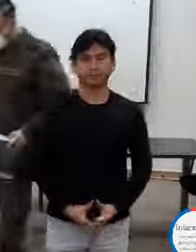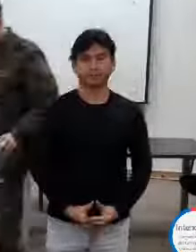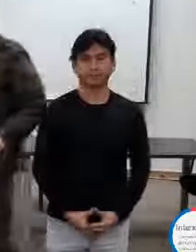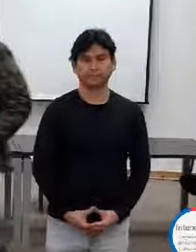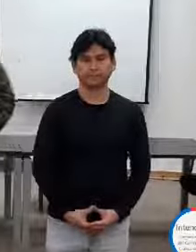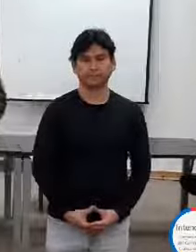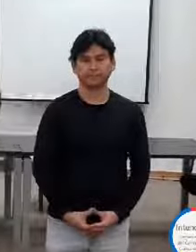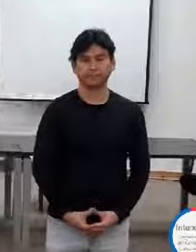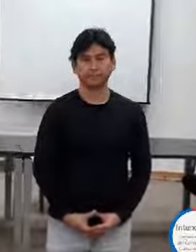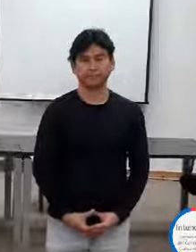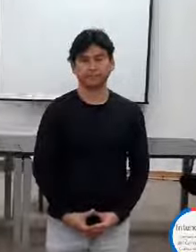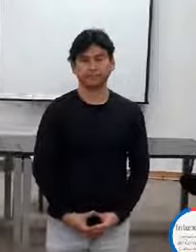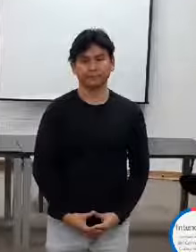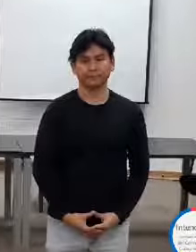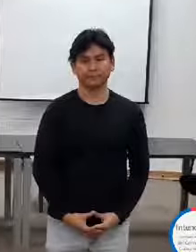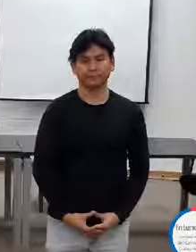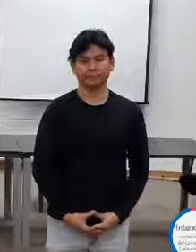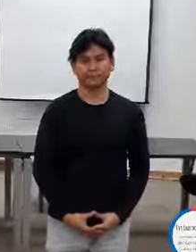Gracias.